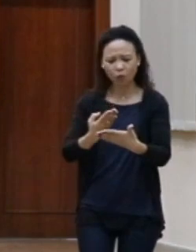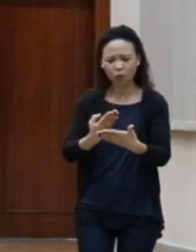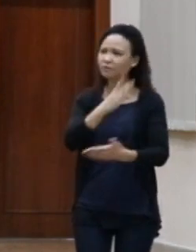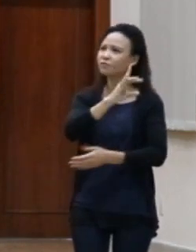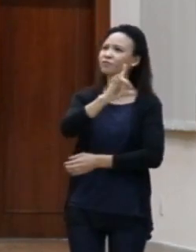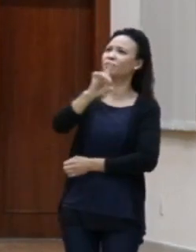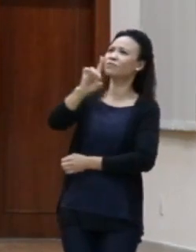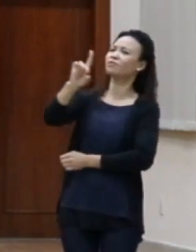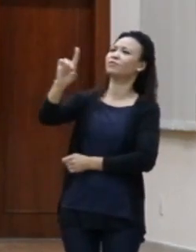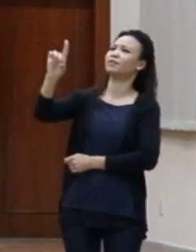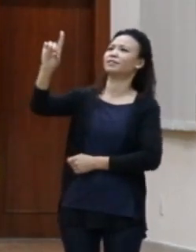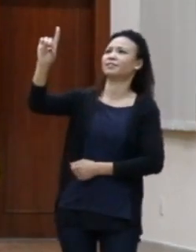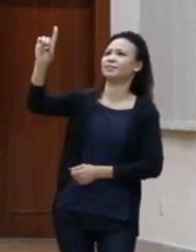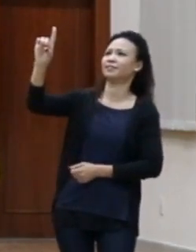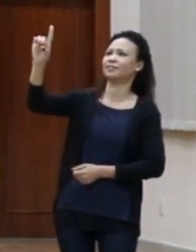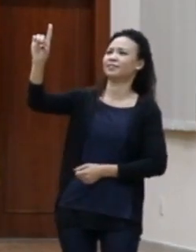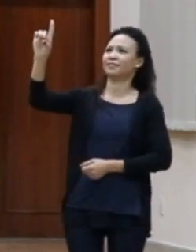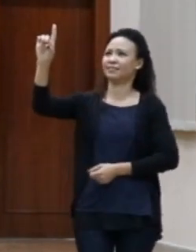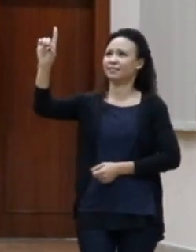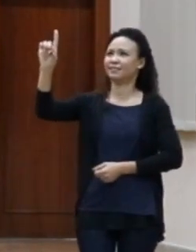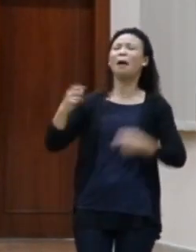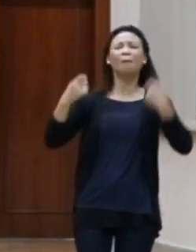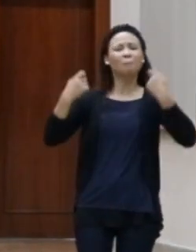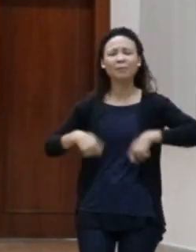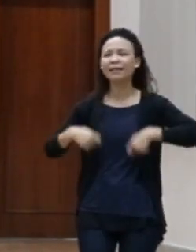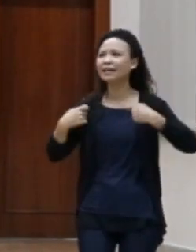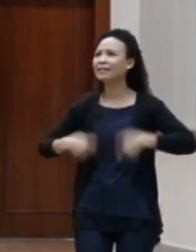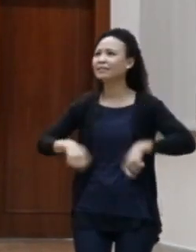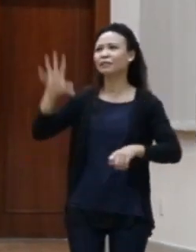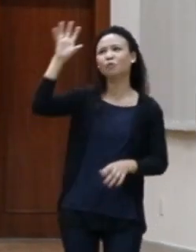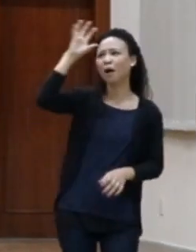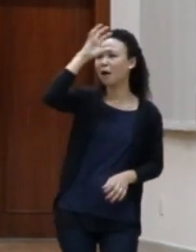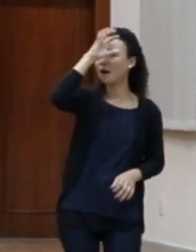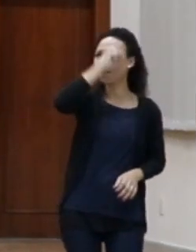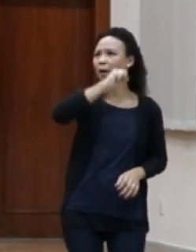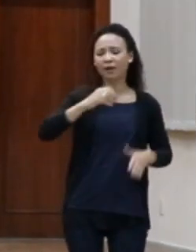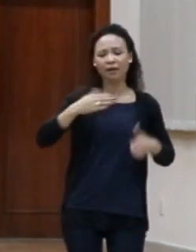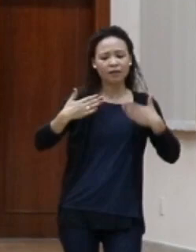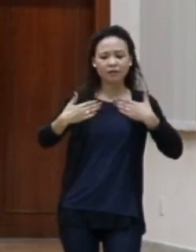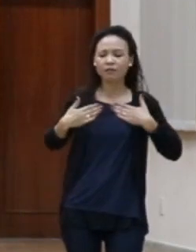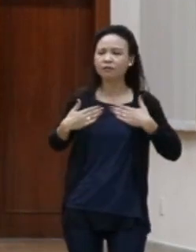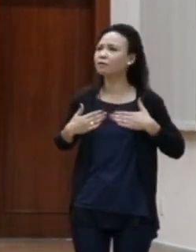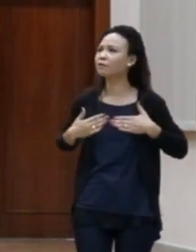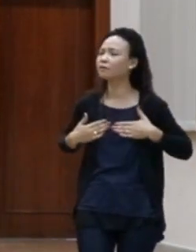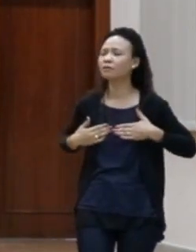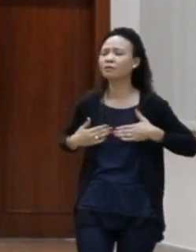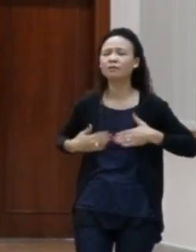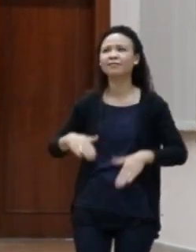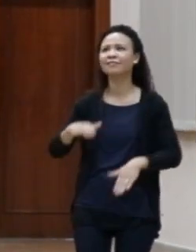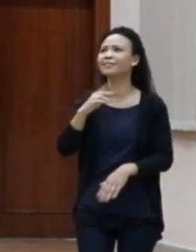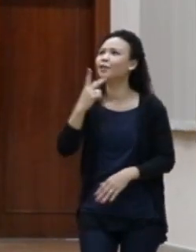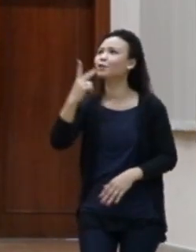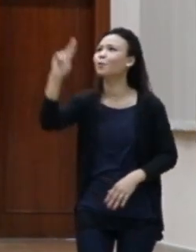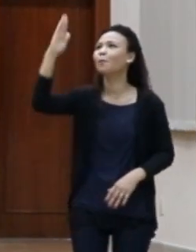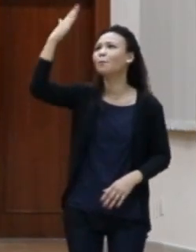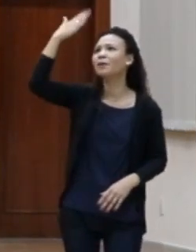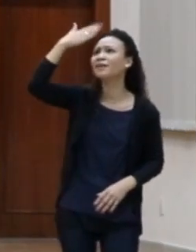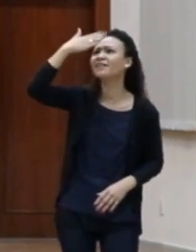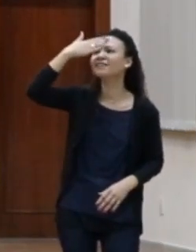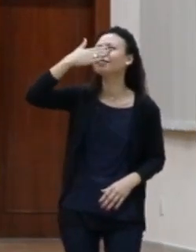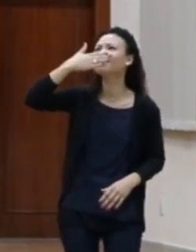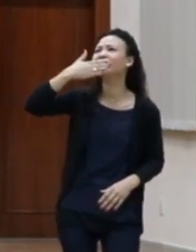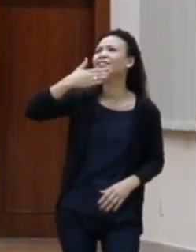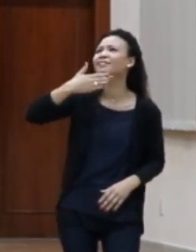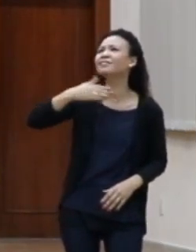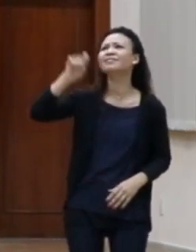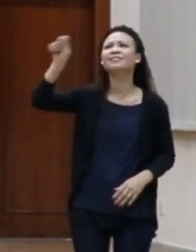preciso aprender a descansar em Ti. Tu és meu